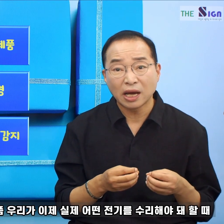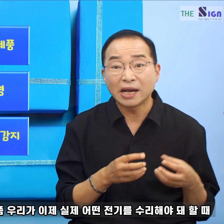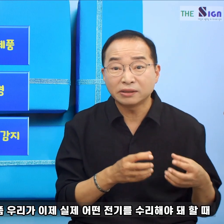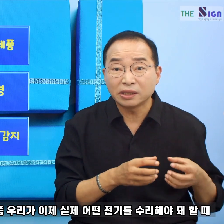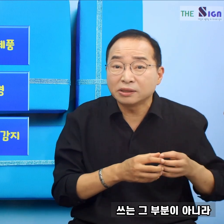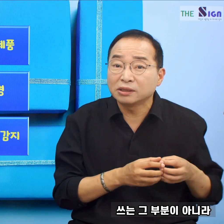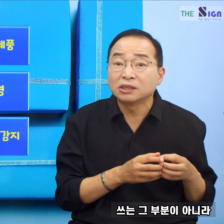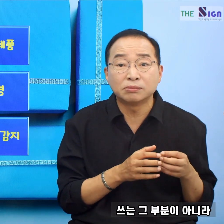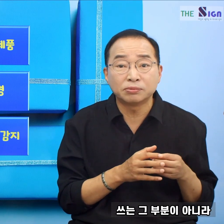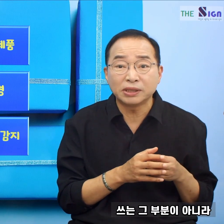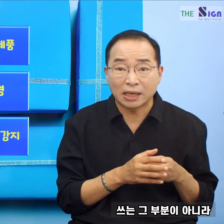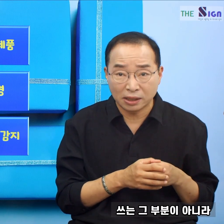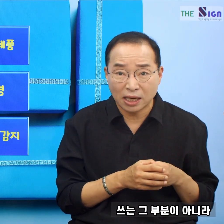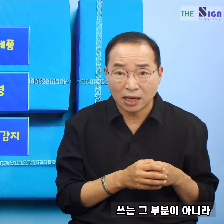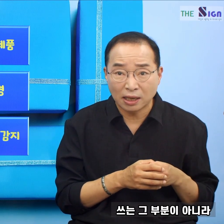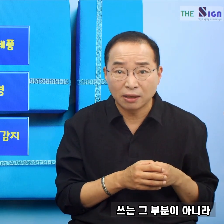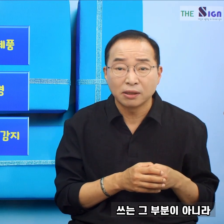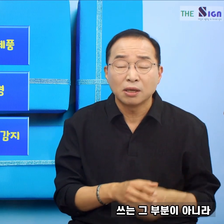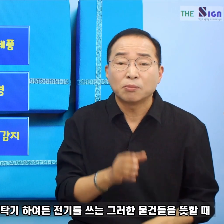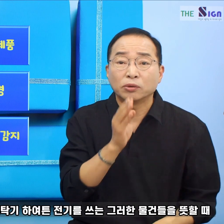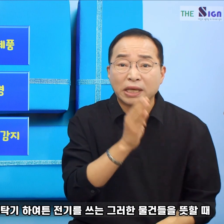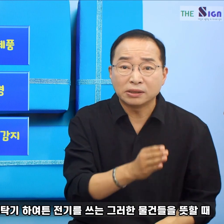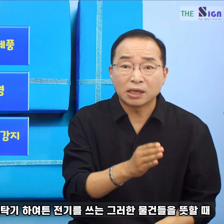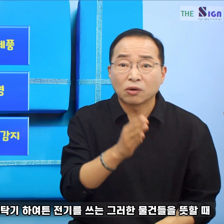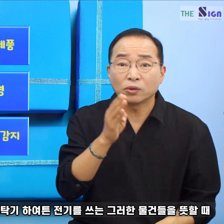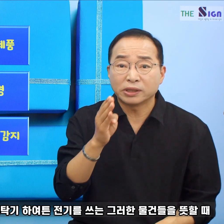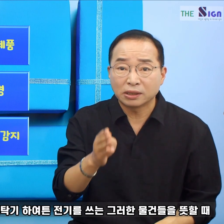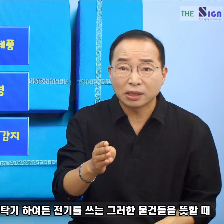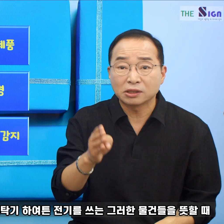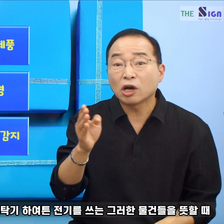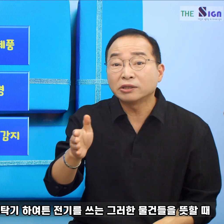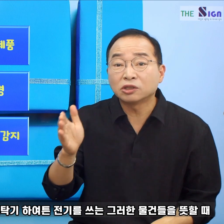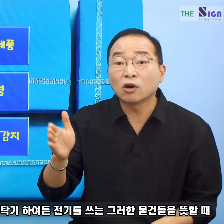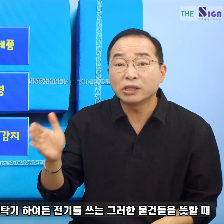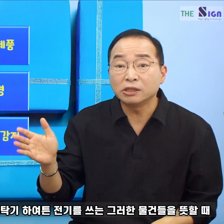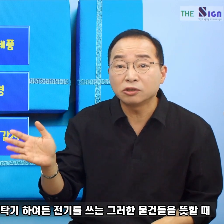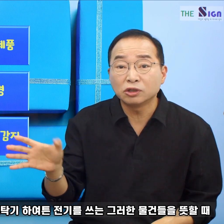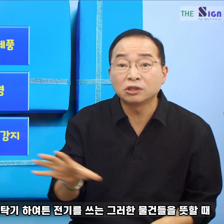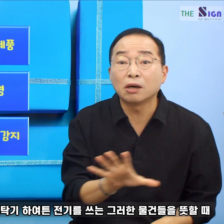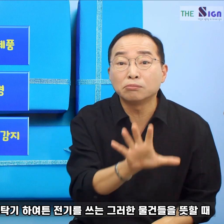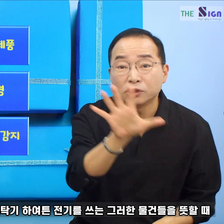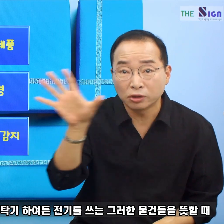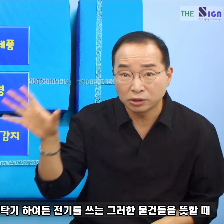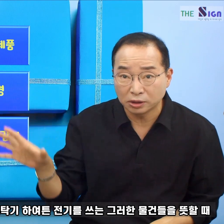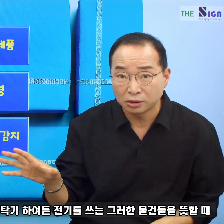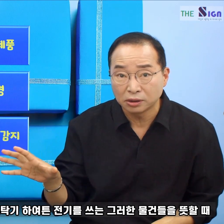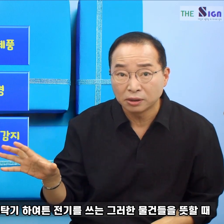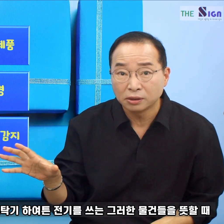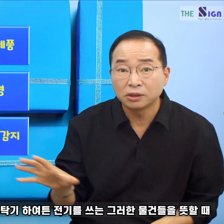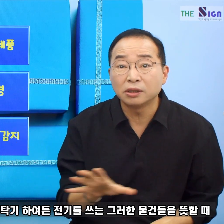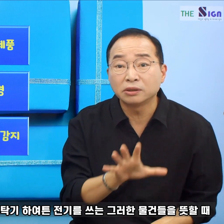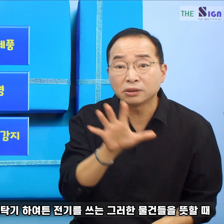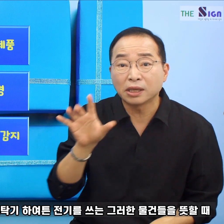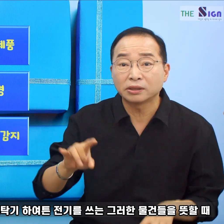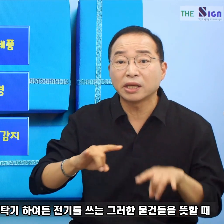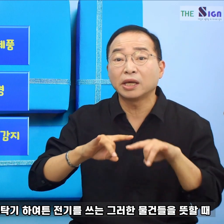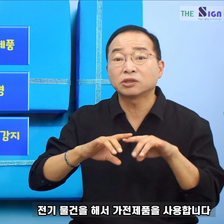할 때 쓰는 그 부분이 아니라 뭐 냉장고, 세탁기, 하여튼 전기를 쓰는 그런 물건들을 뜻할 때